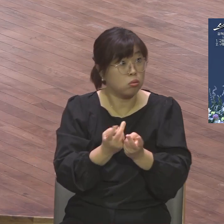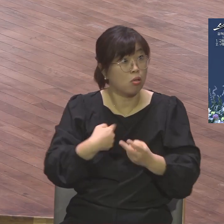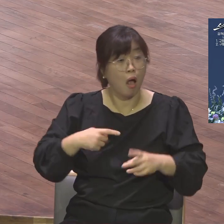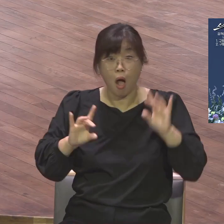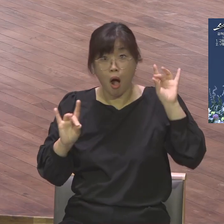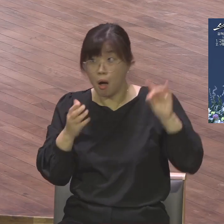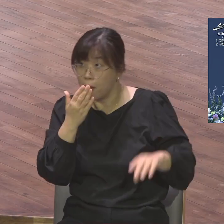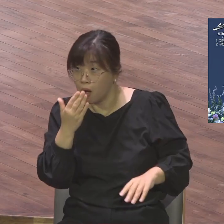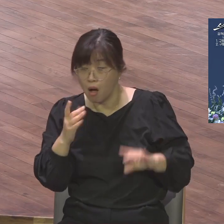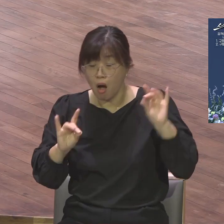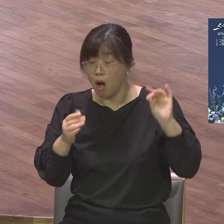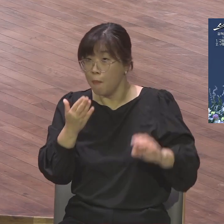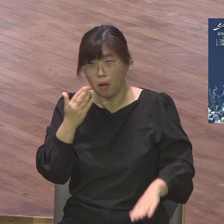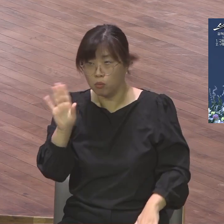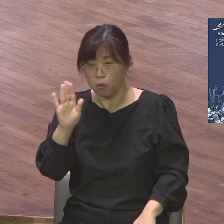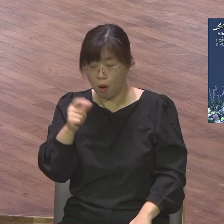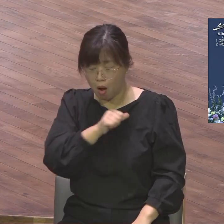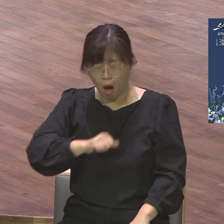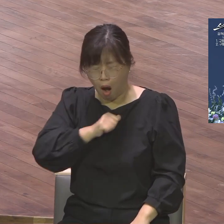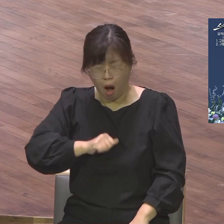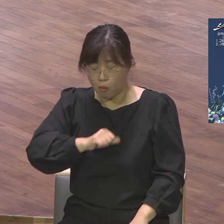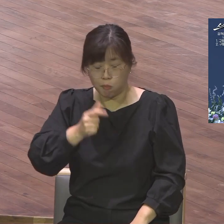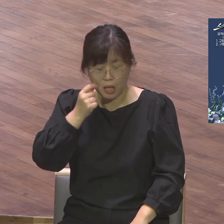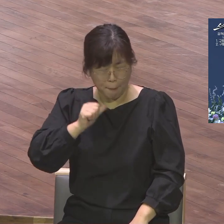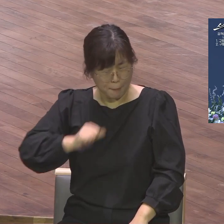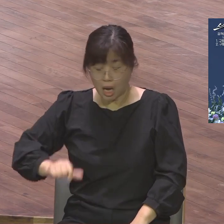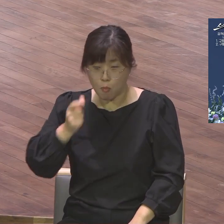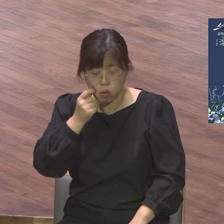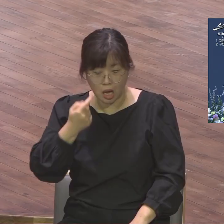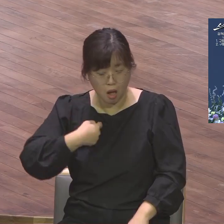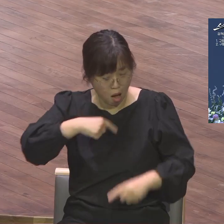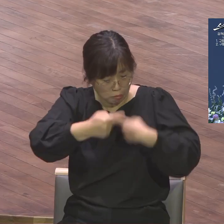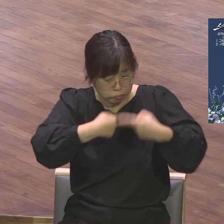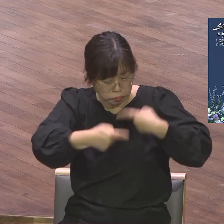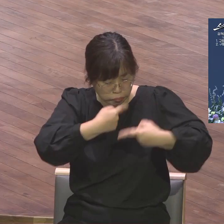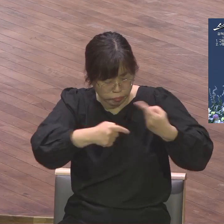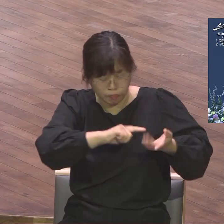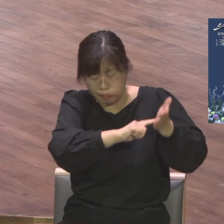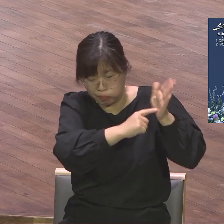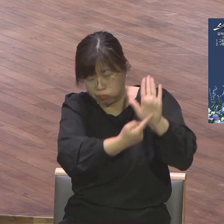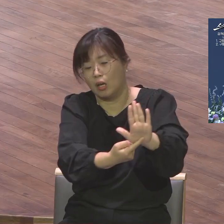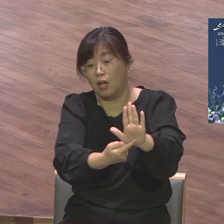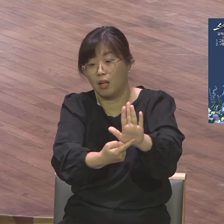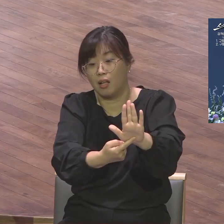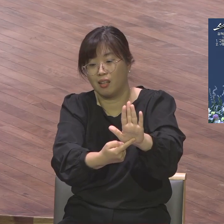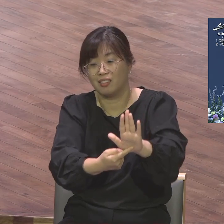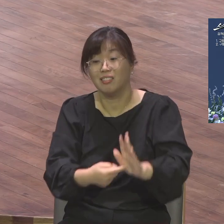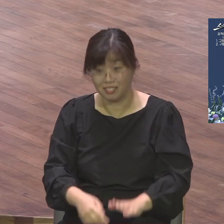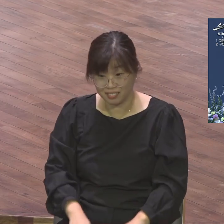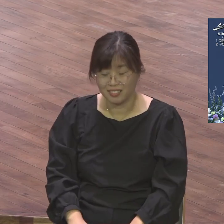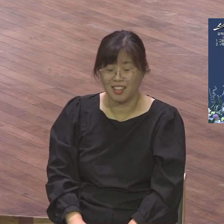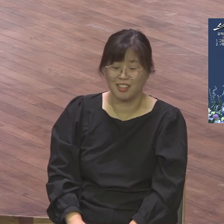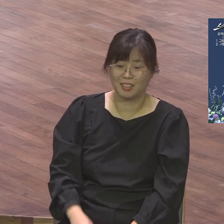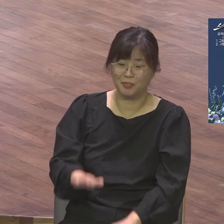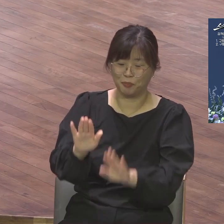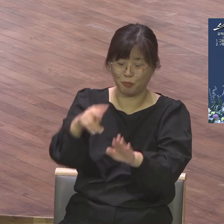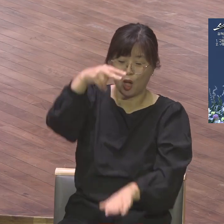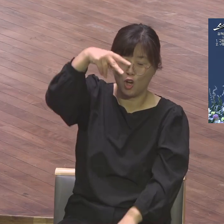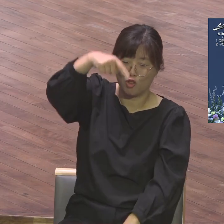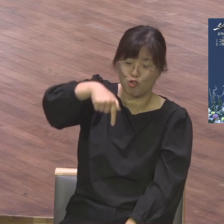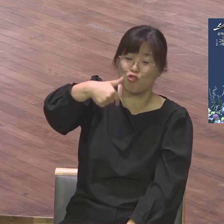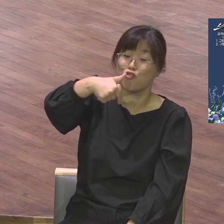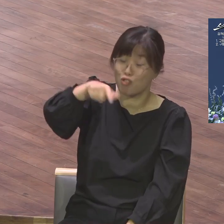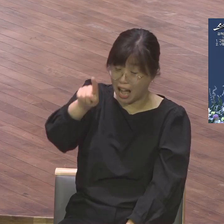예수님 만난 소가성 여인, 결혼 대본이 나고 다섯 번째 남자하고 살고 있는 이 여자, 동네 사람 보기